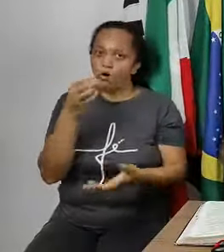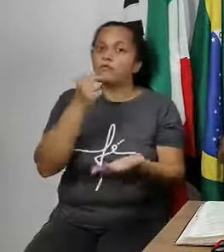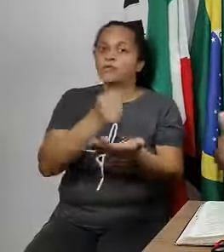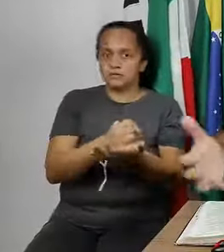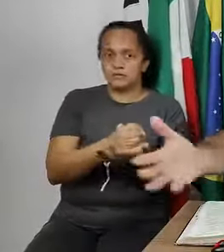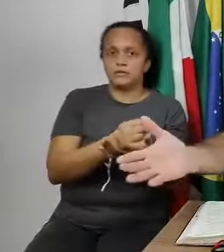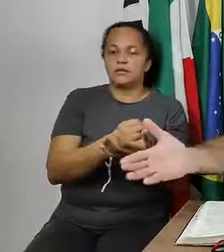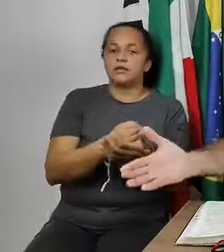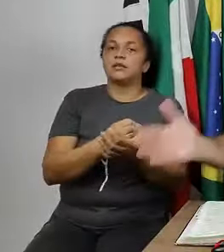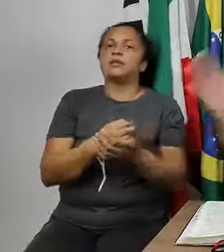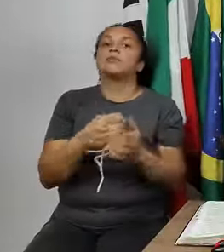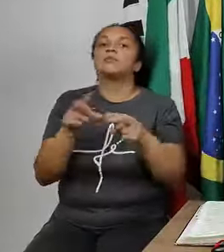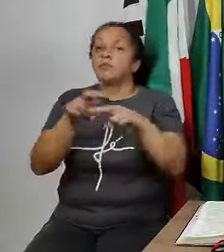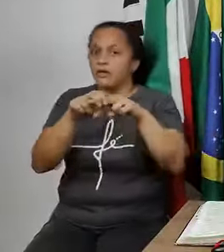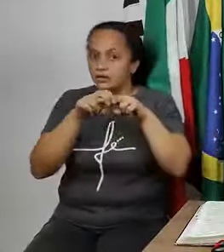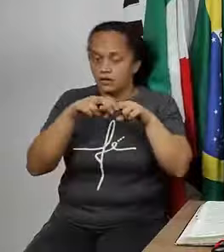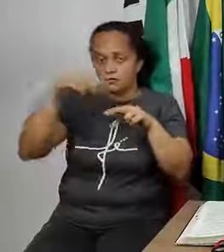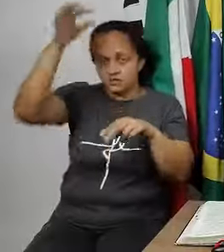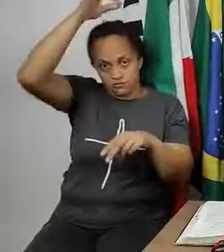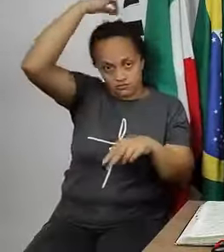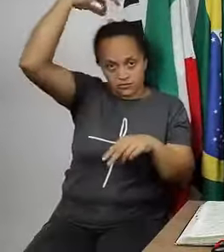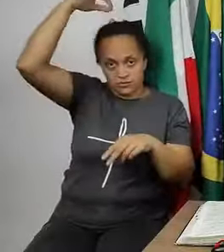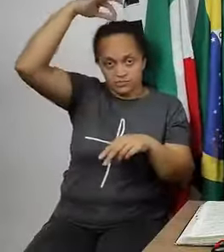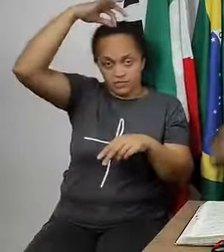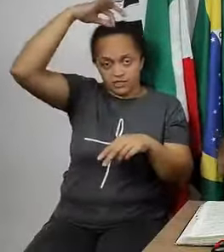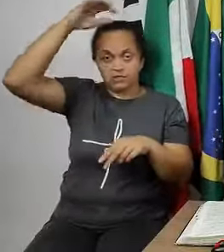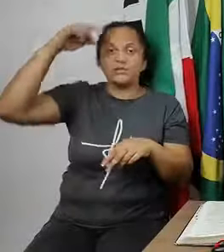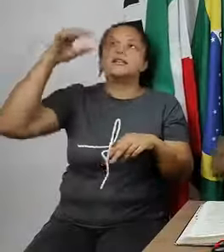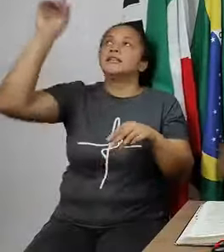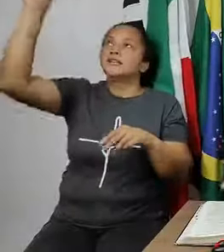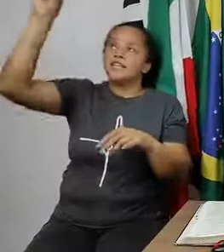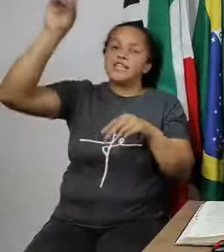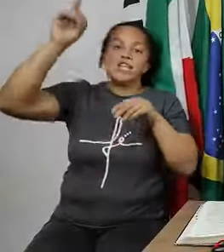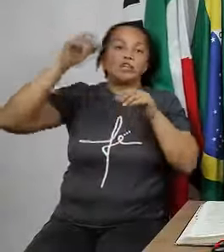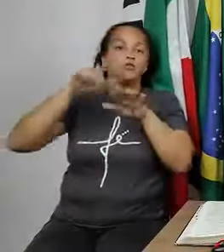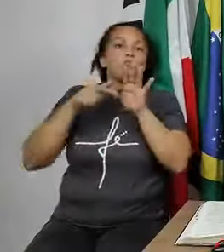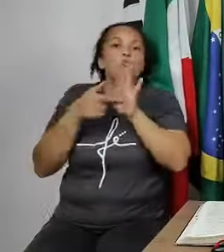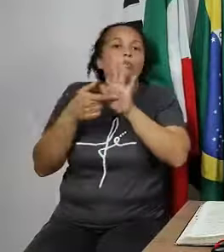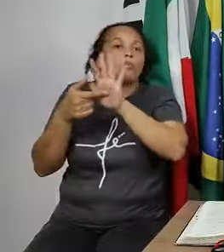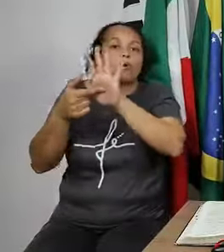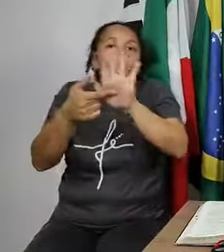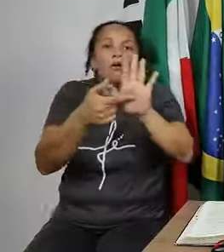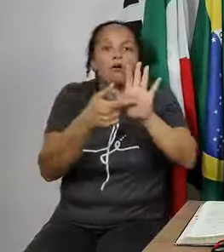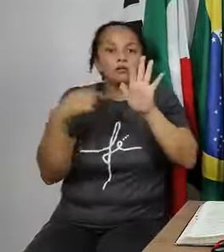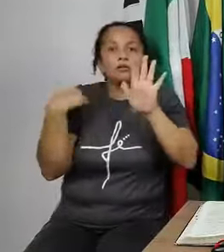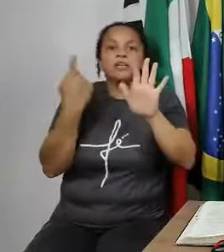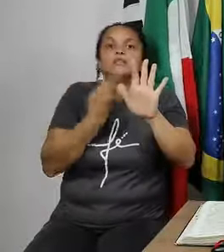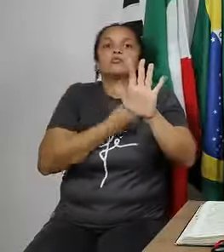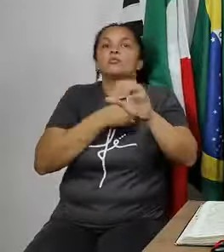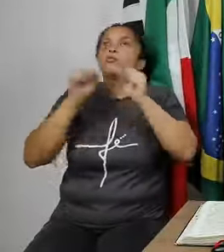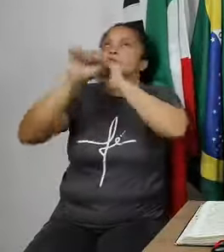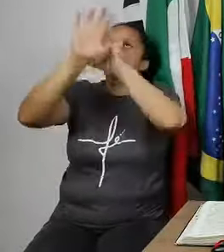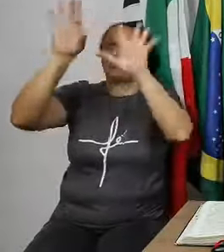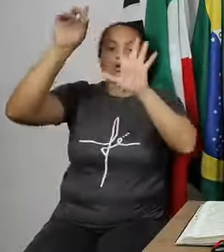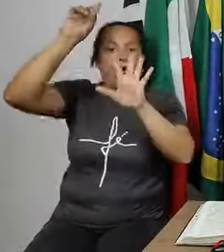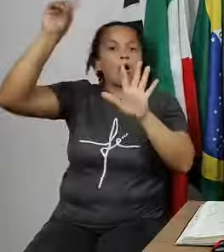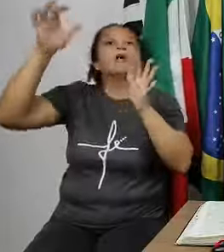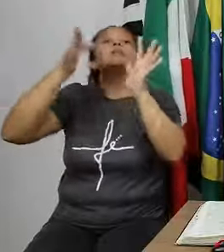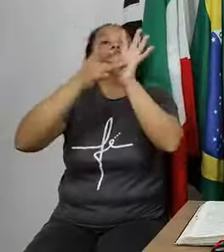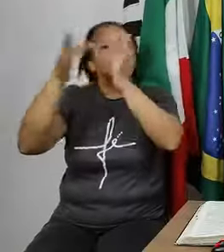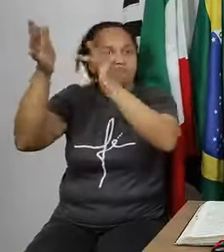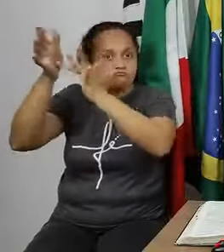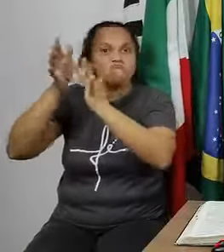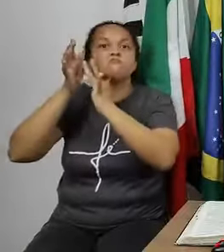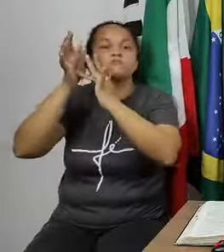Deus dá a conhecer as riquezas da glória desse mistério em nós, a saber, Cristo em